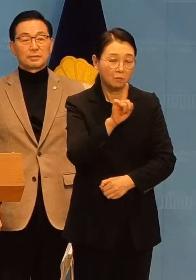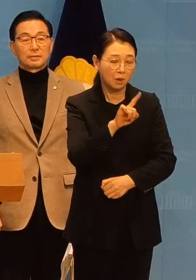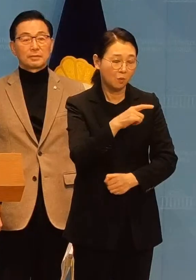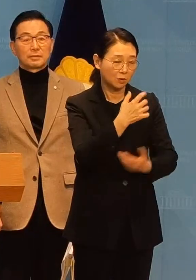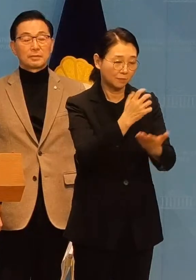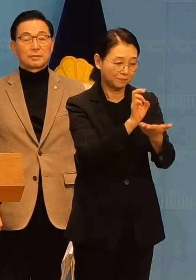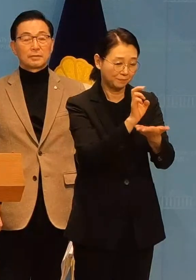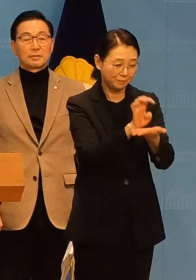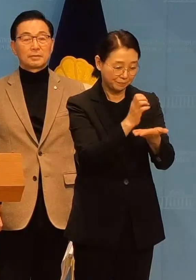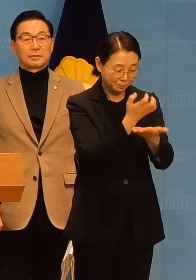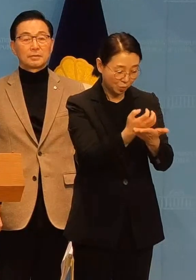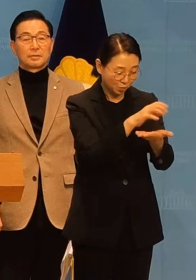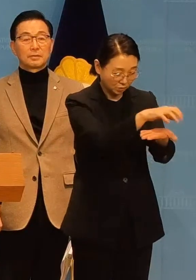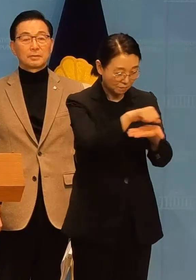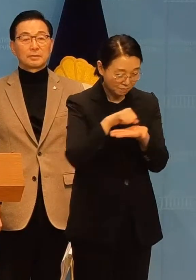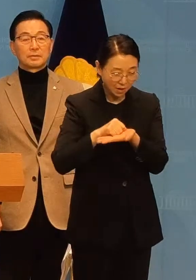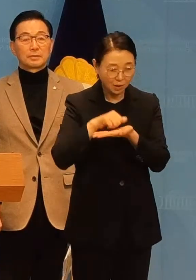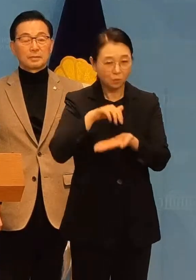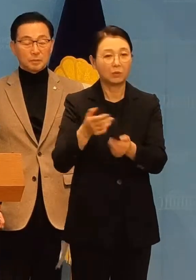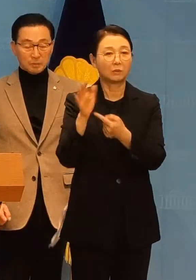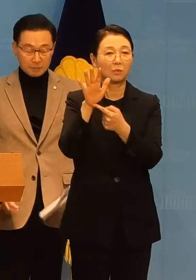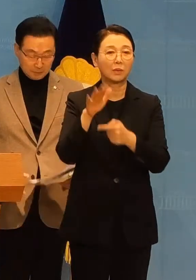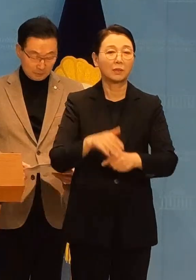바 이 자리에서 공개합니다.